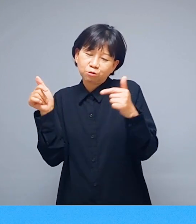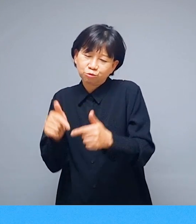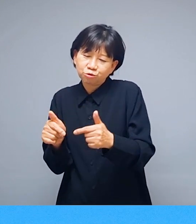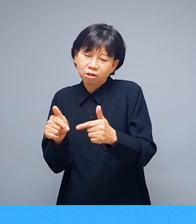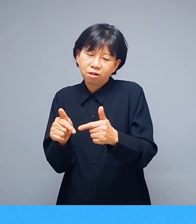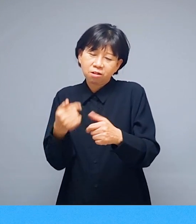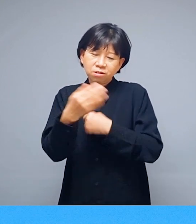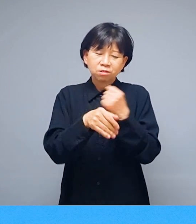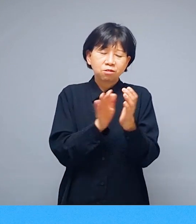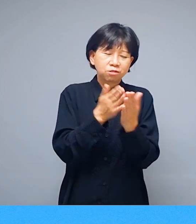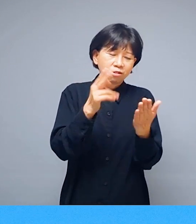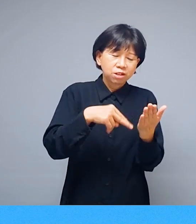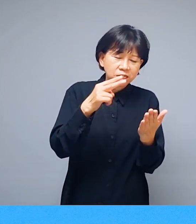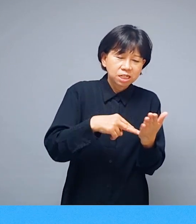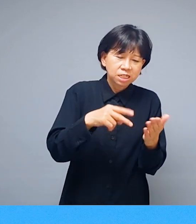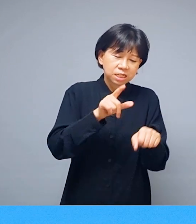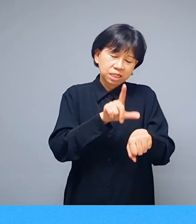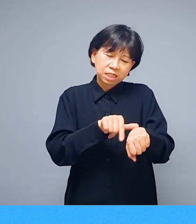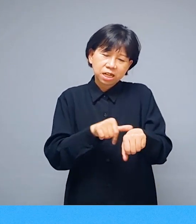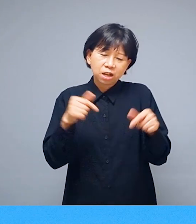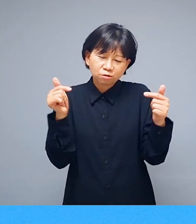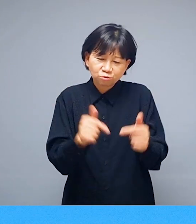뜸해졌습니까?